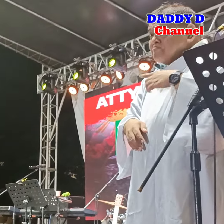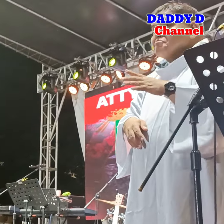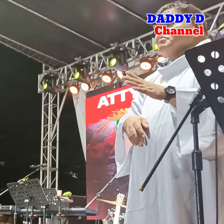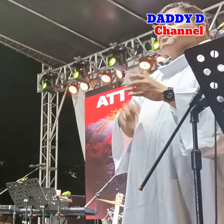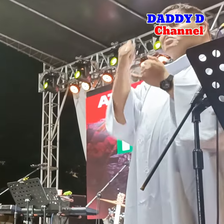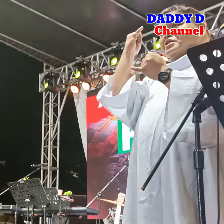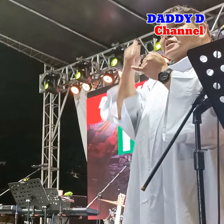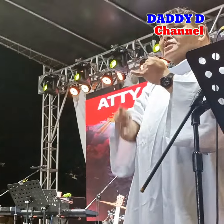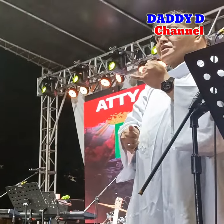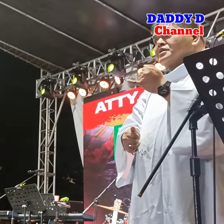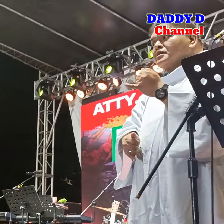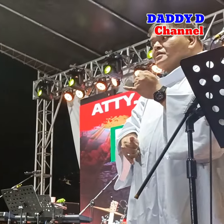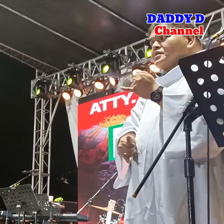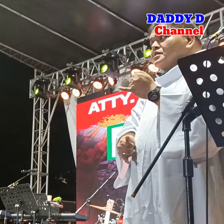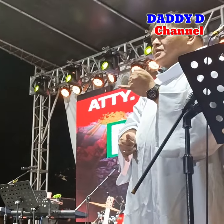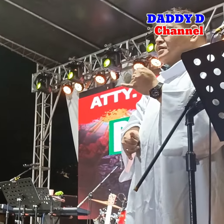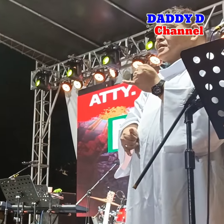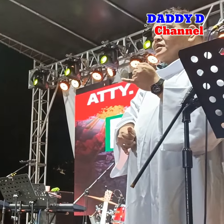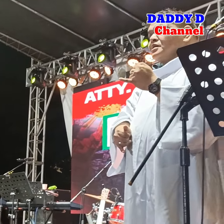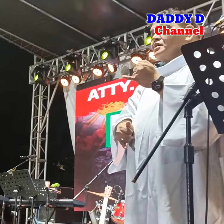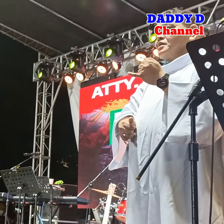finally, muli,